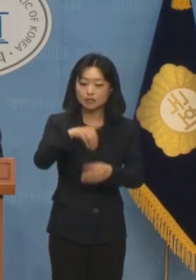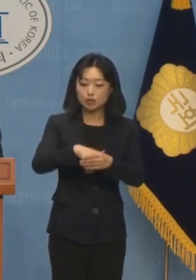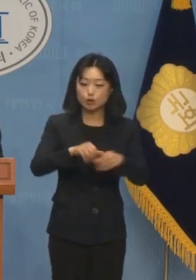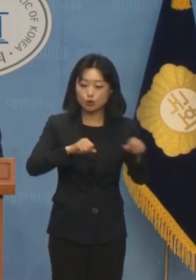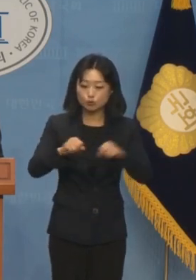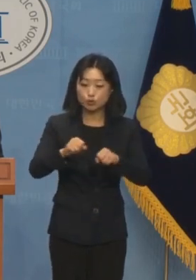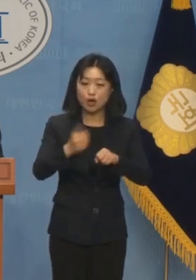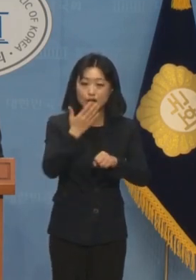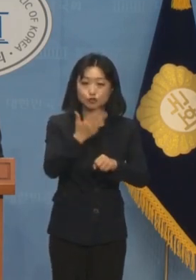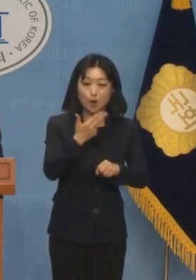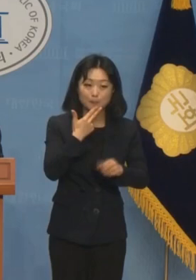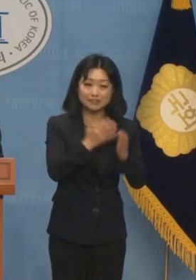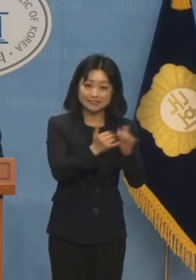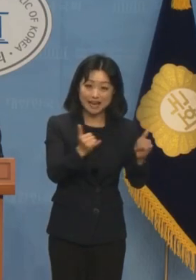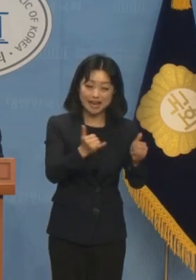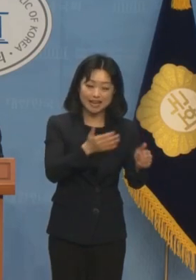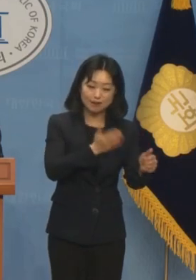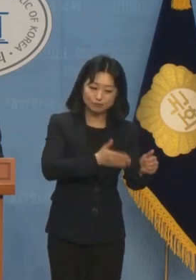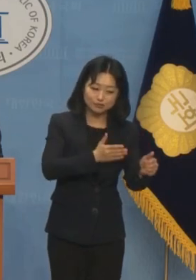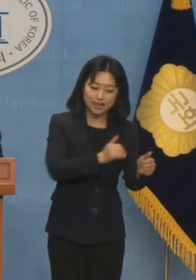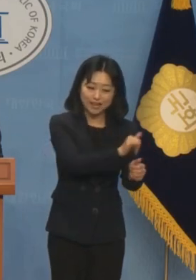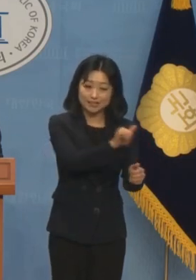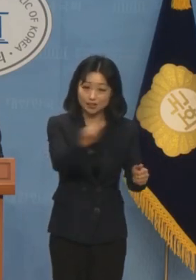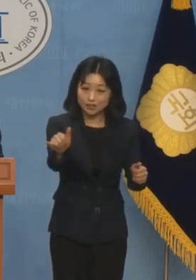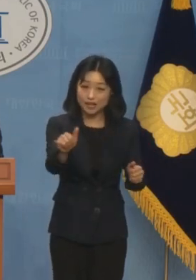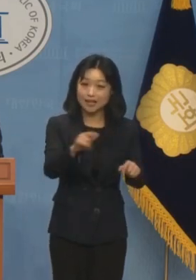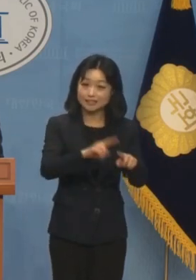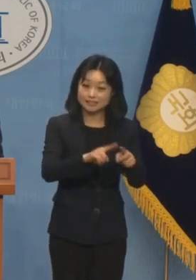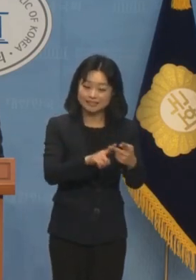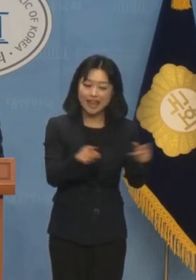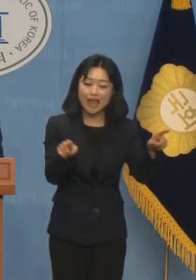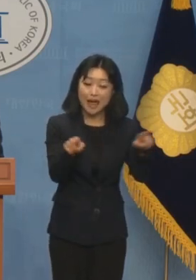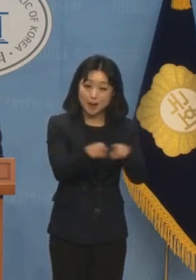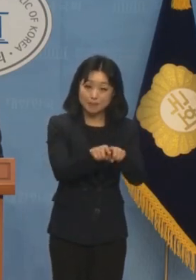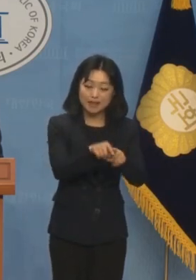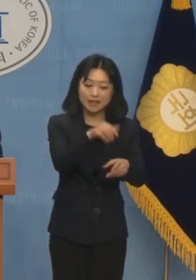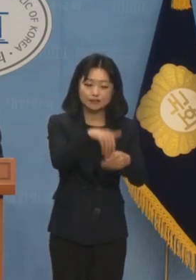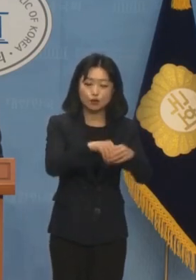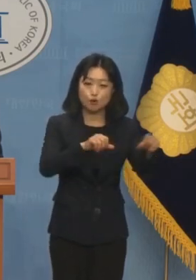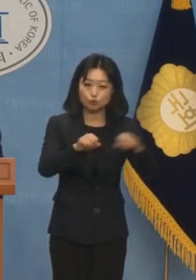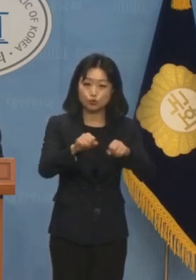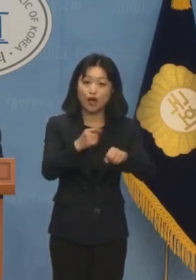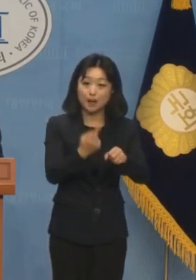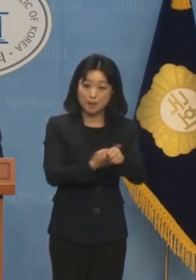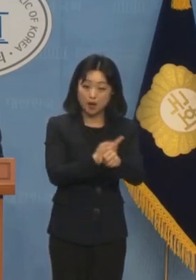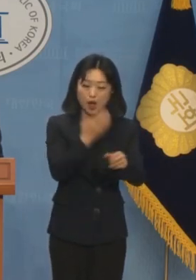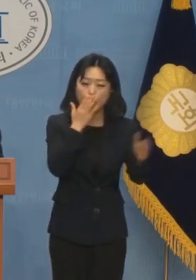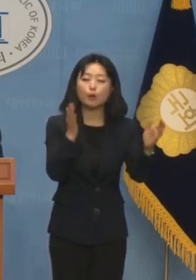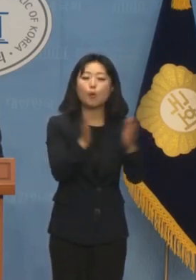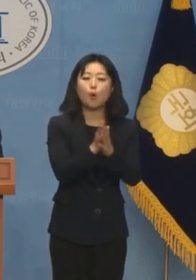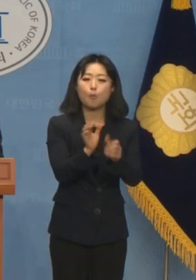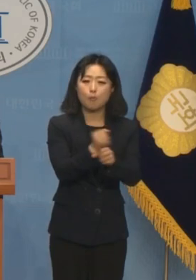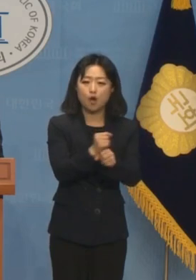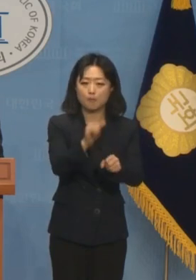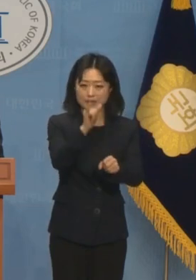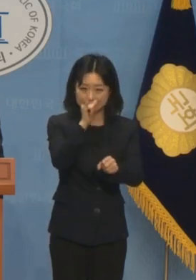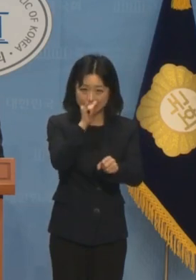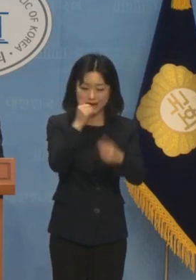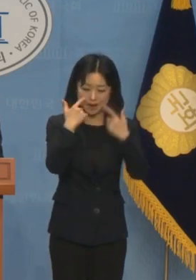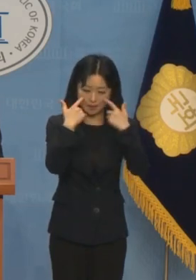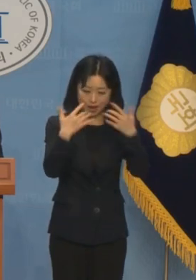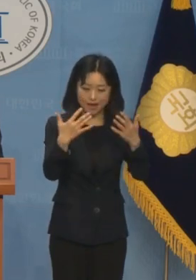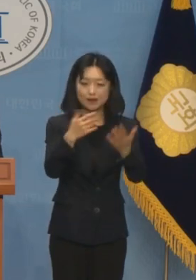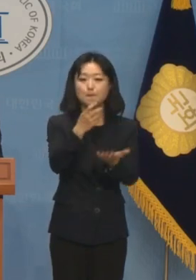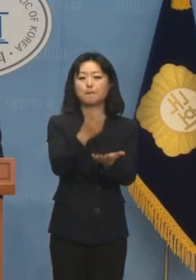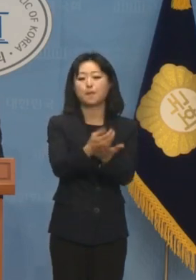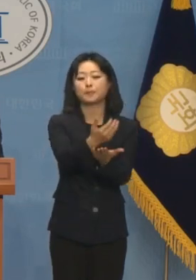선거운동을 할 수 없는 자에게 선거운동을 하게 하거나 함께 선거운동을 하면 공범이 되는 것이 확립된